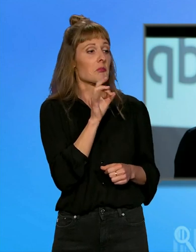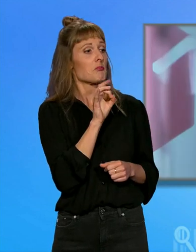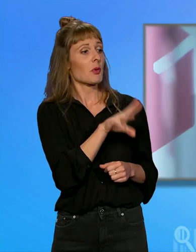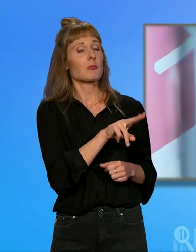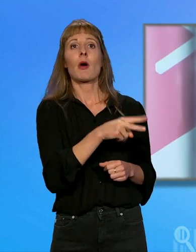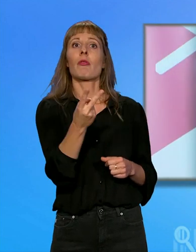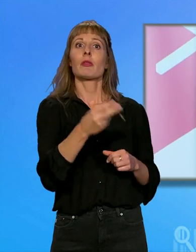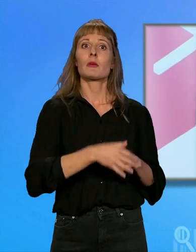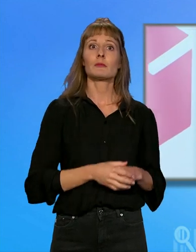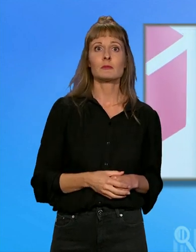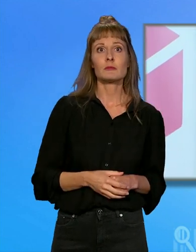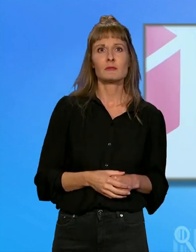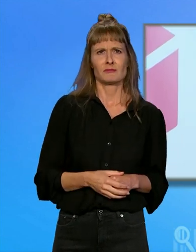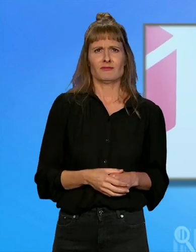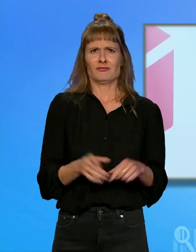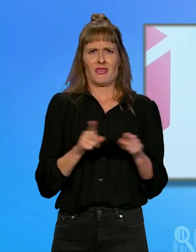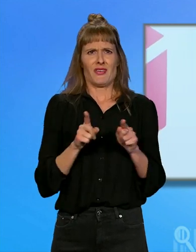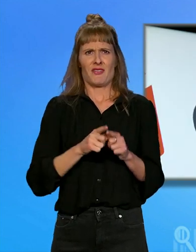Das ist eine Art Sklaverei.